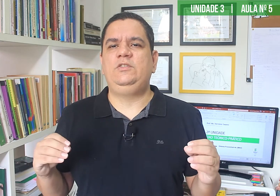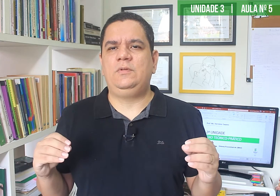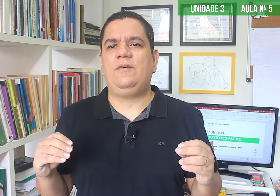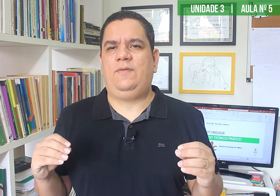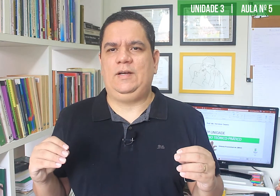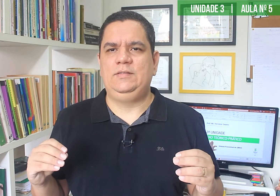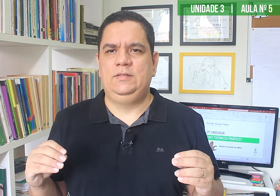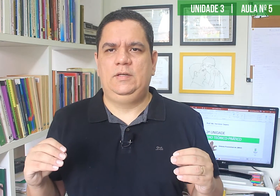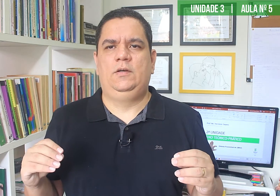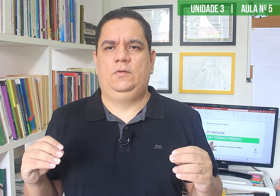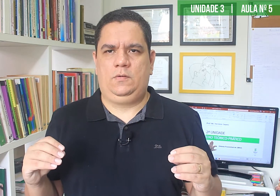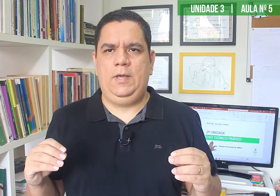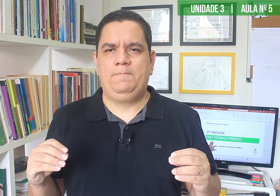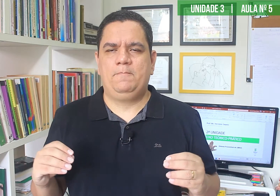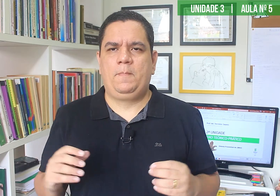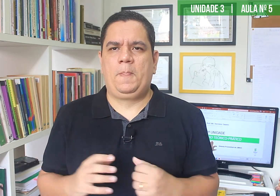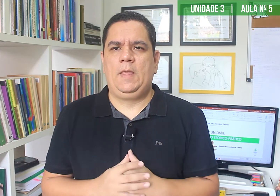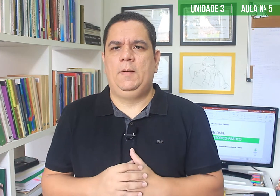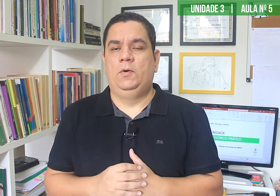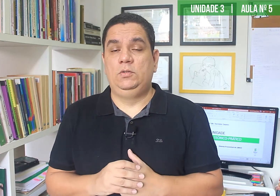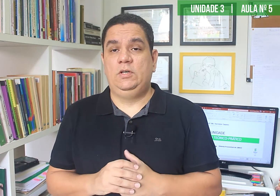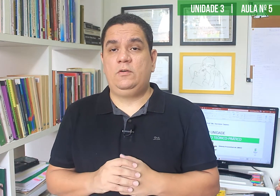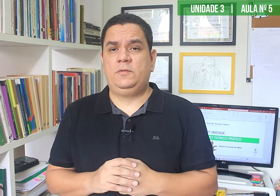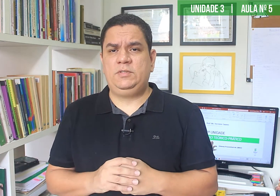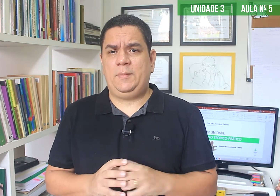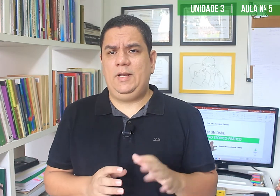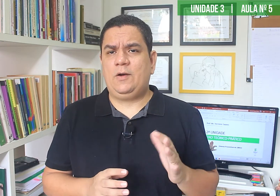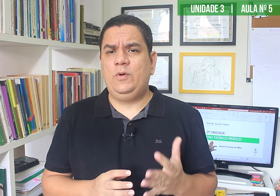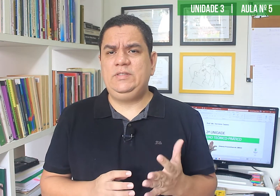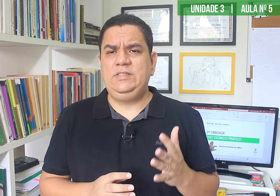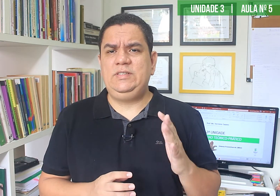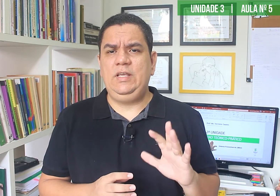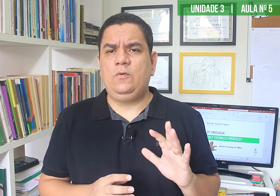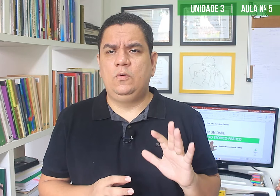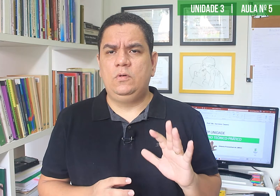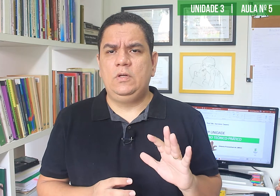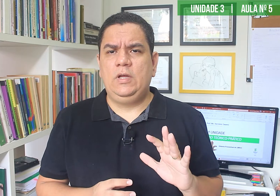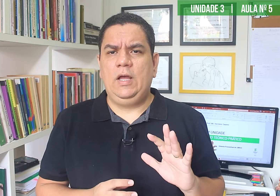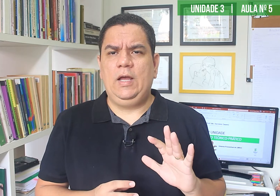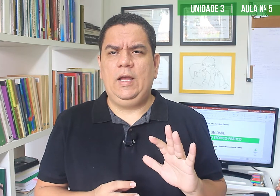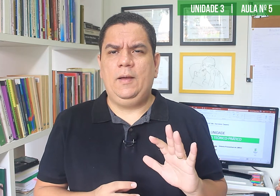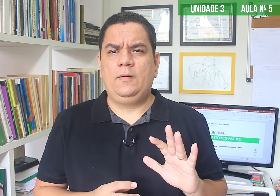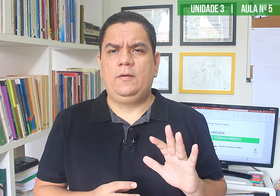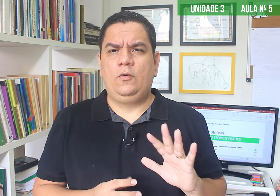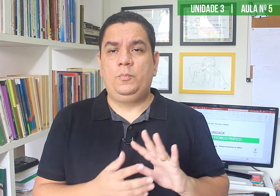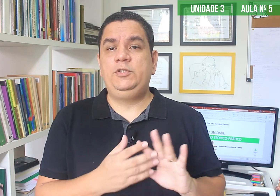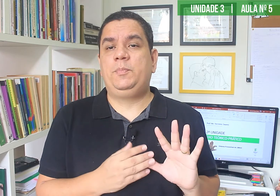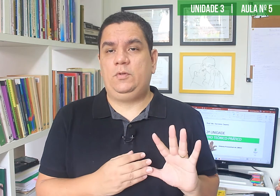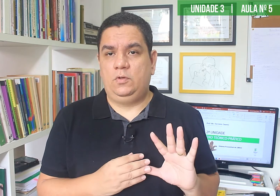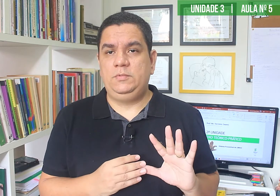da frase. Ok? Bom, então nós vamos trabalhar com esses 5 grupos de pronomes,